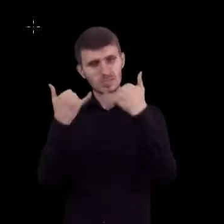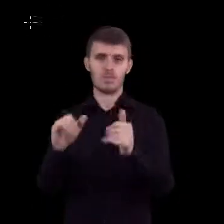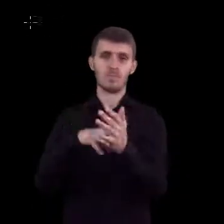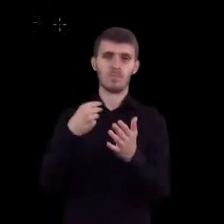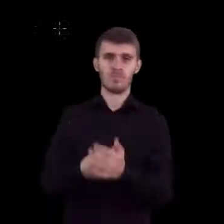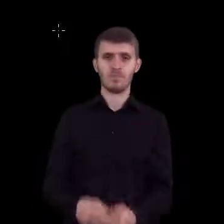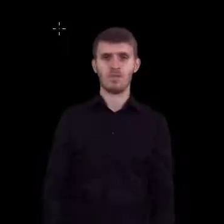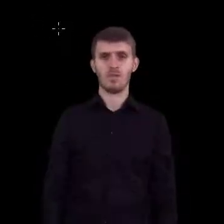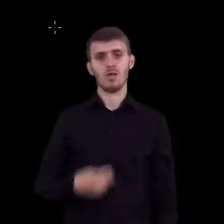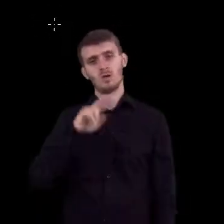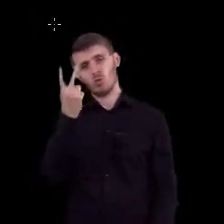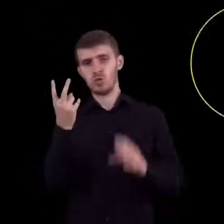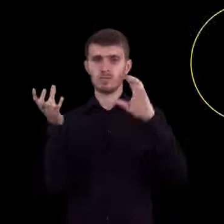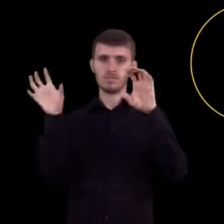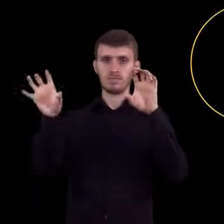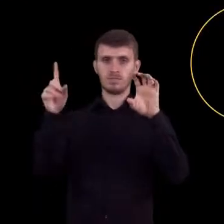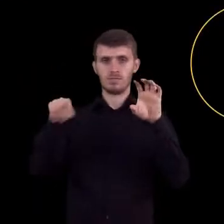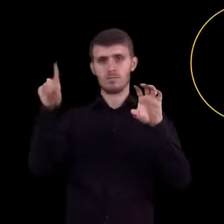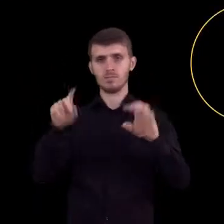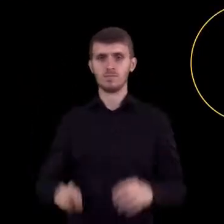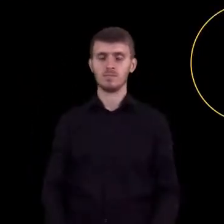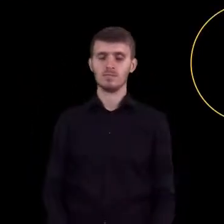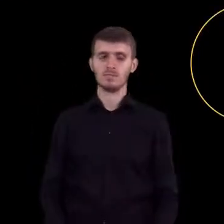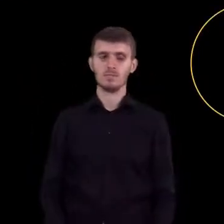przykład. Wkleję jeszcze raz okrąg.